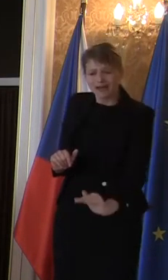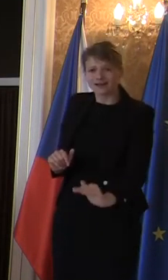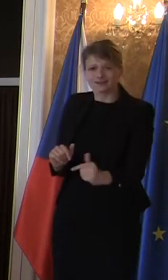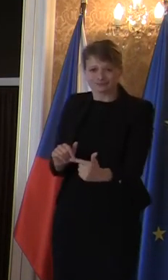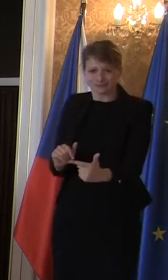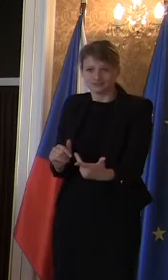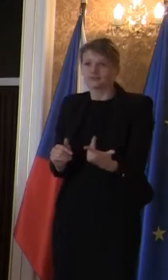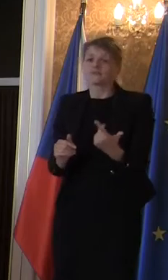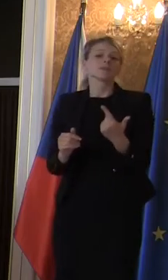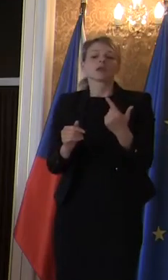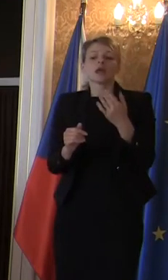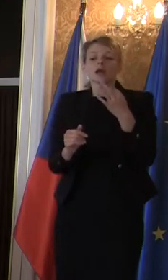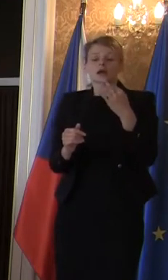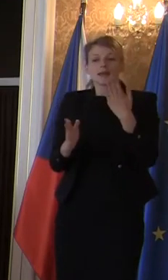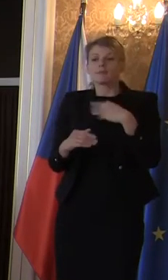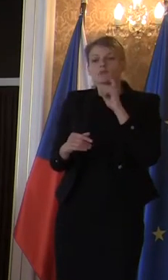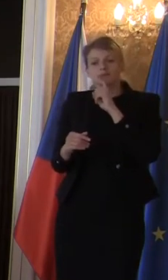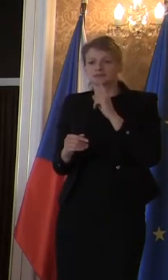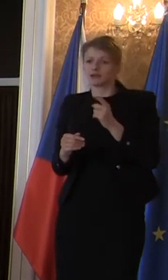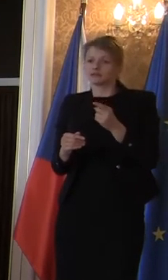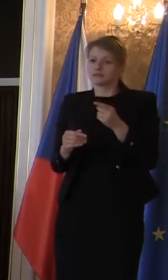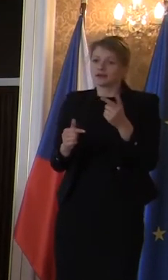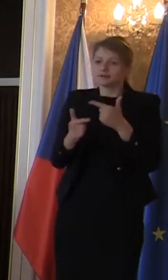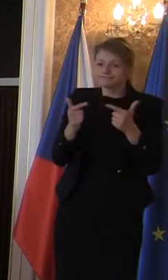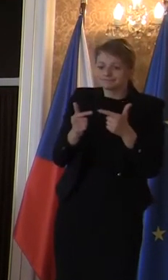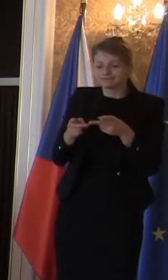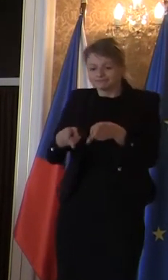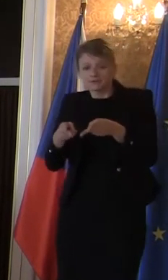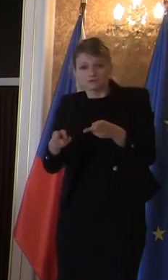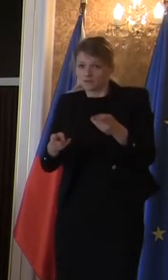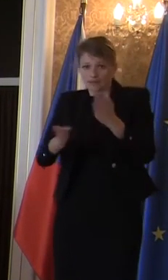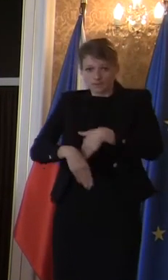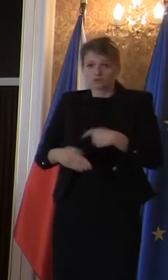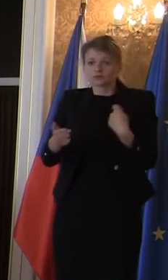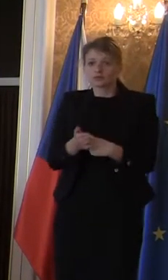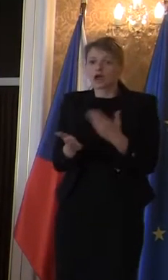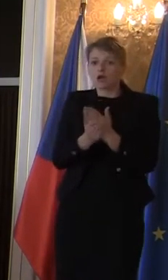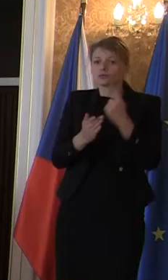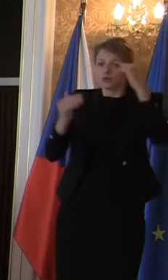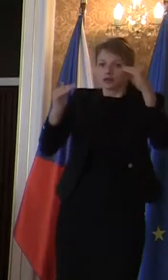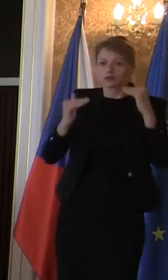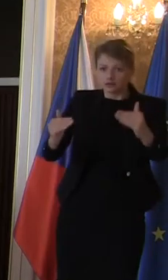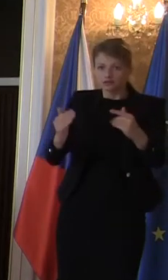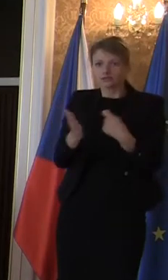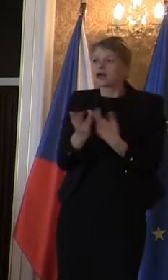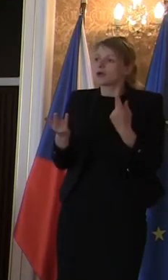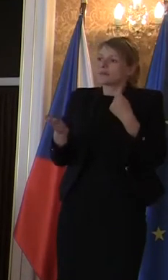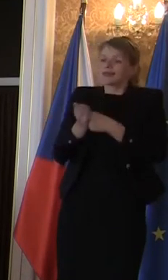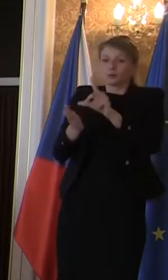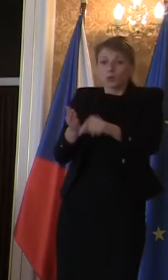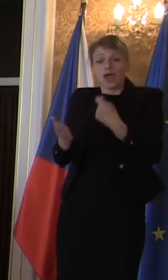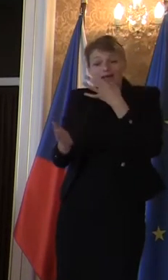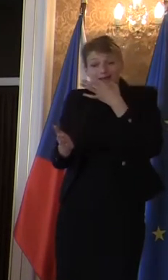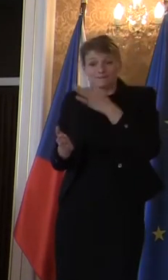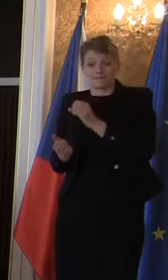které můžeme poskytnout těmto dětem, které jsou v problematickém prostředí, je právě pomocí jim, aby navštěvovali předškolní